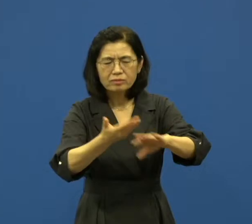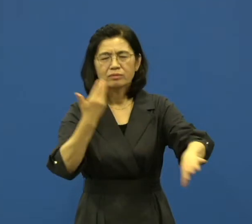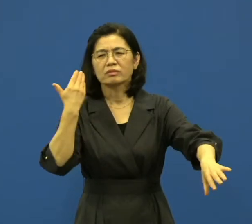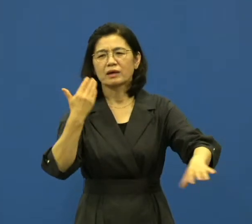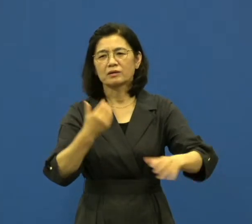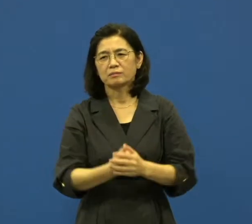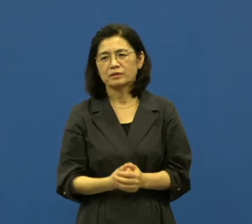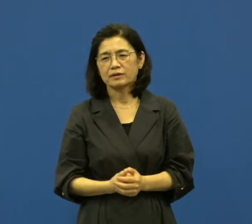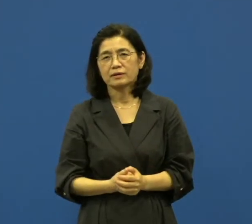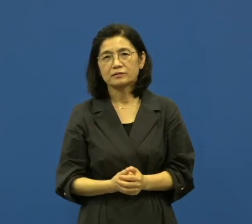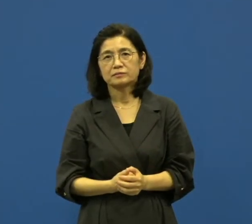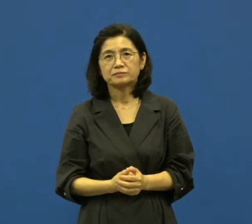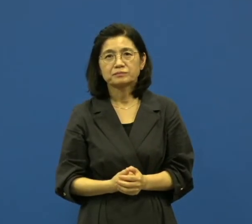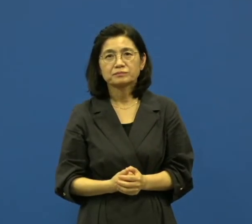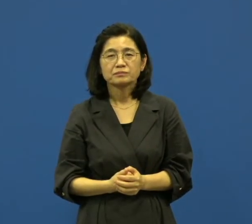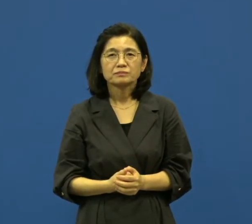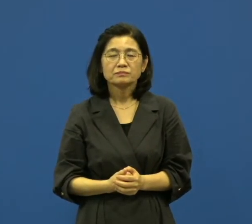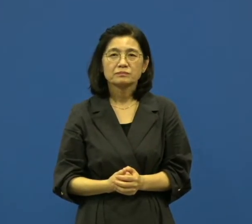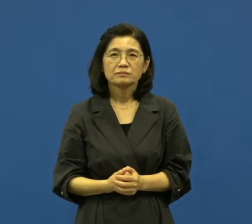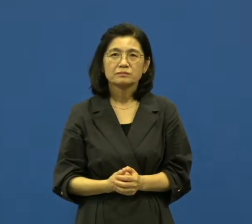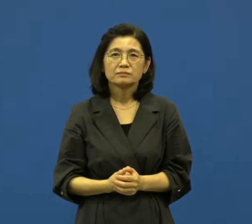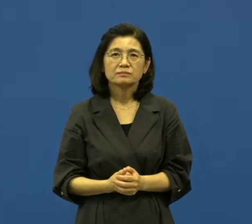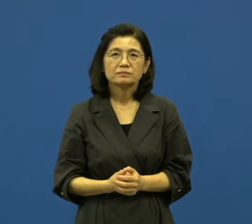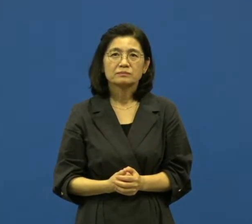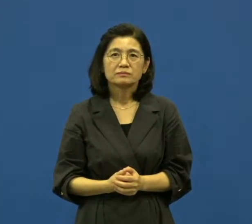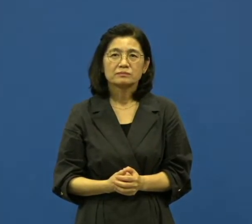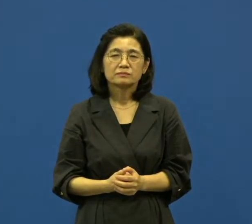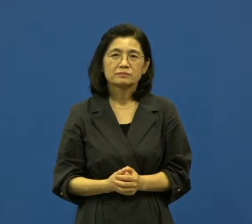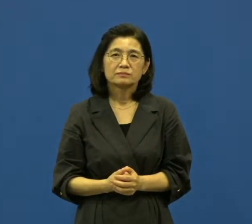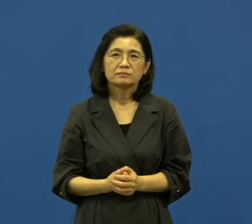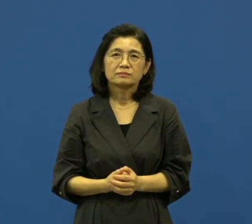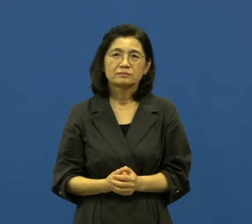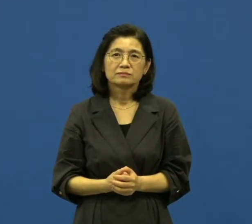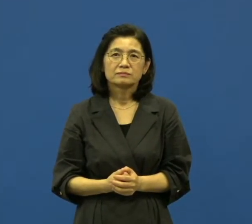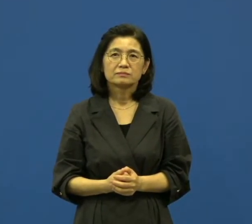믿음의 눈으로 보면요, 이 아이들도 다르게 보여요.